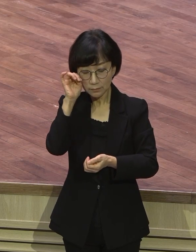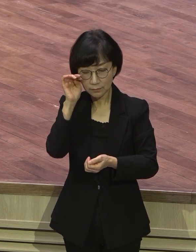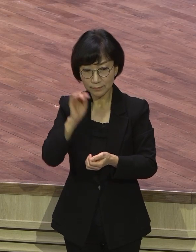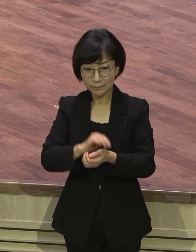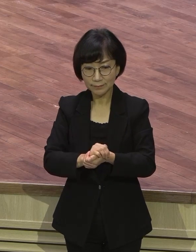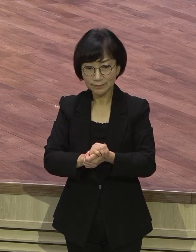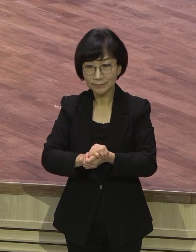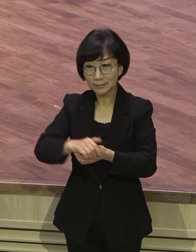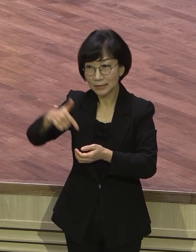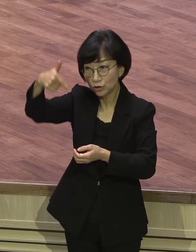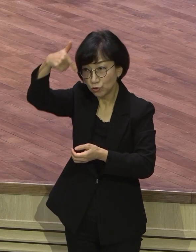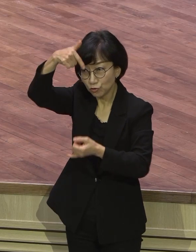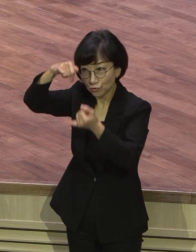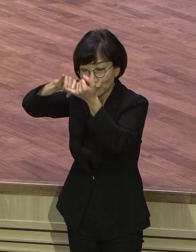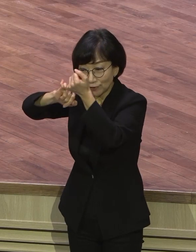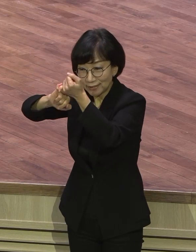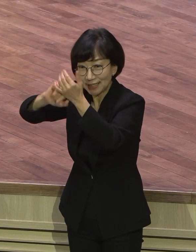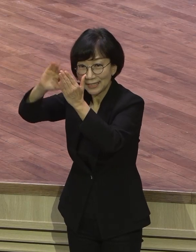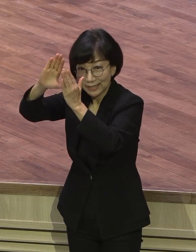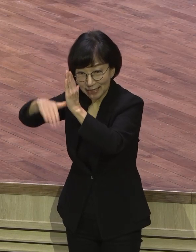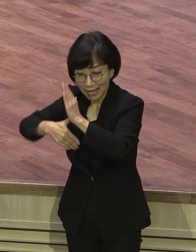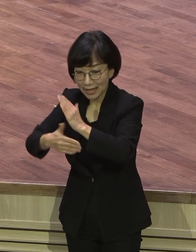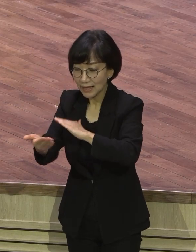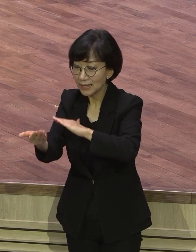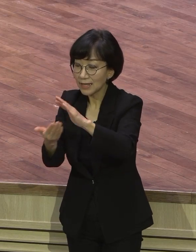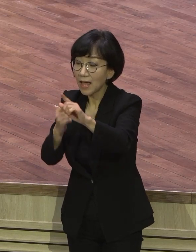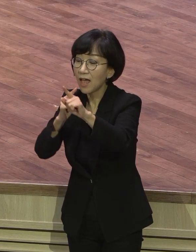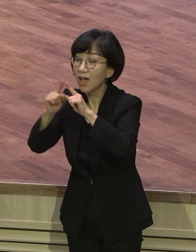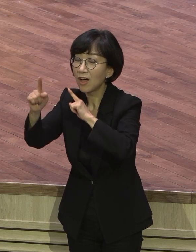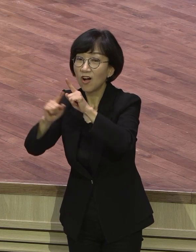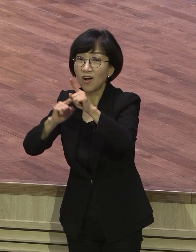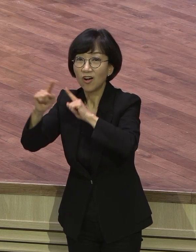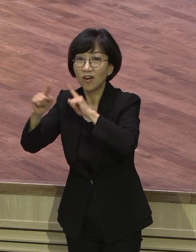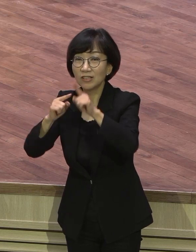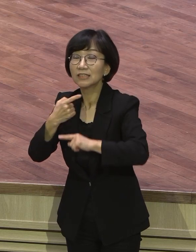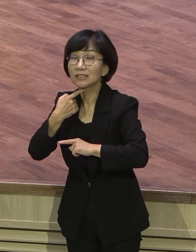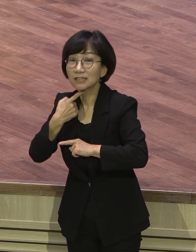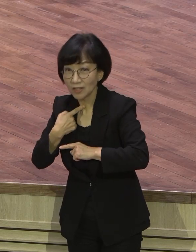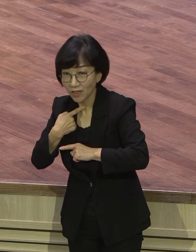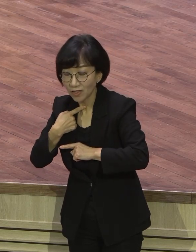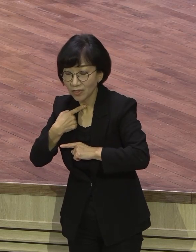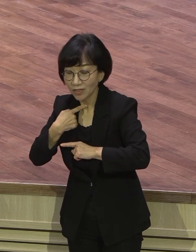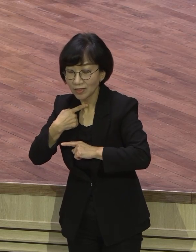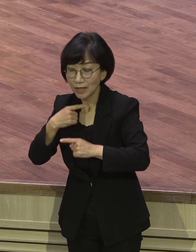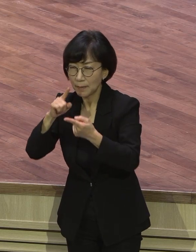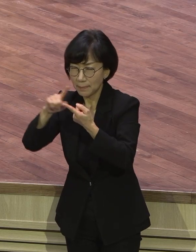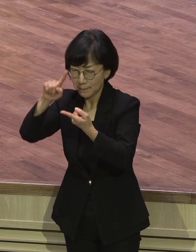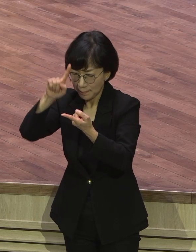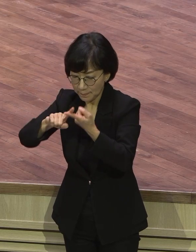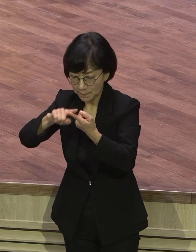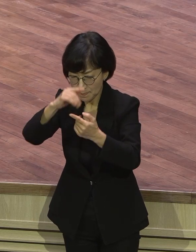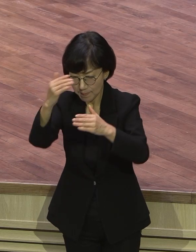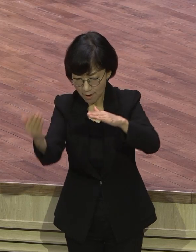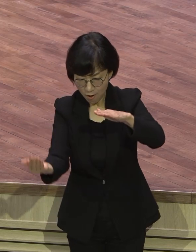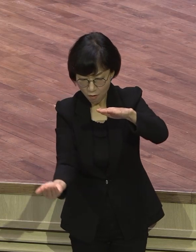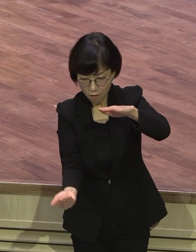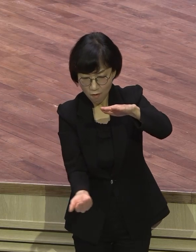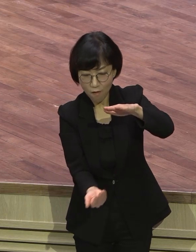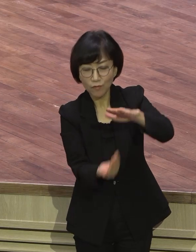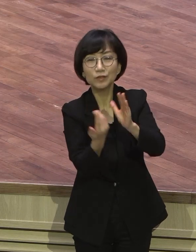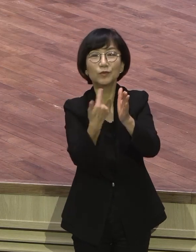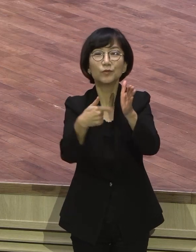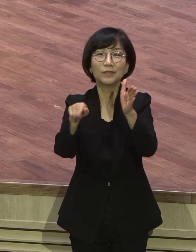시대에 예언된 이 모든 사람 말씀 성취시키기 위하여 예수님 이 땅에 오셨다.